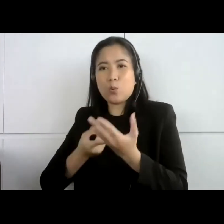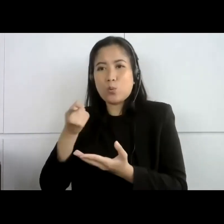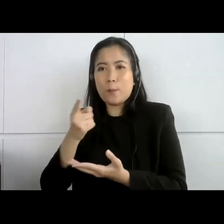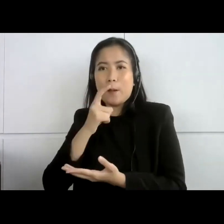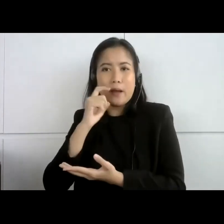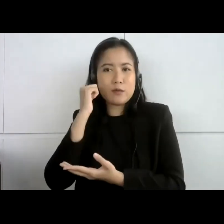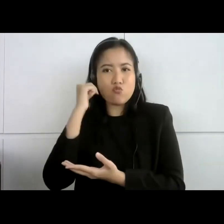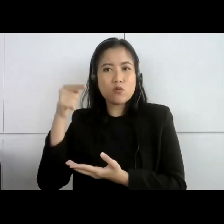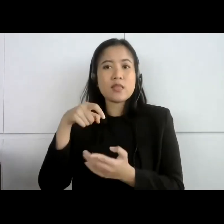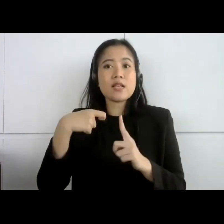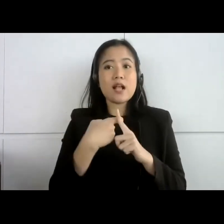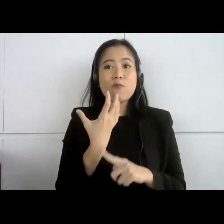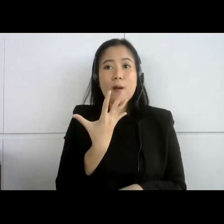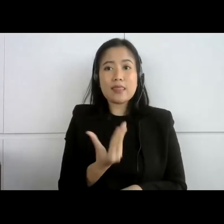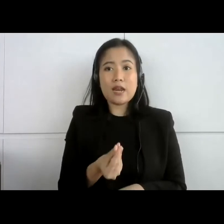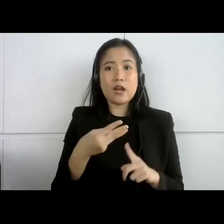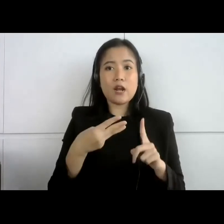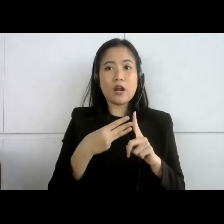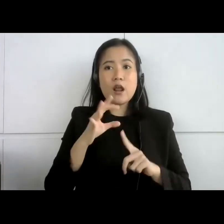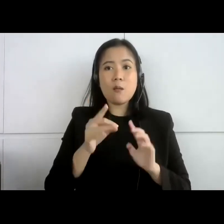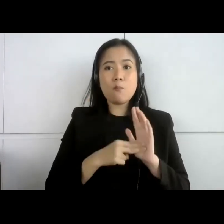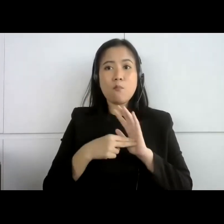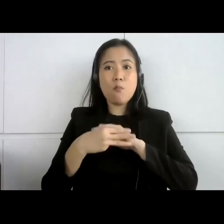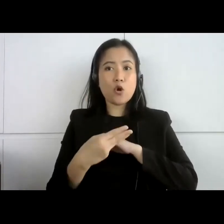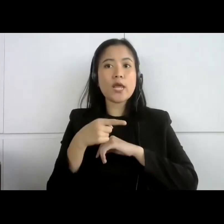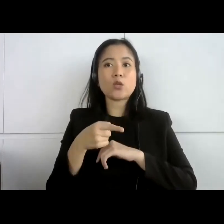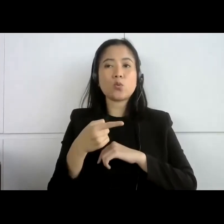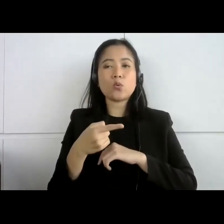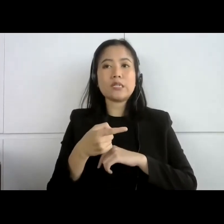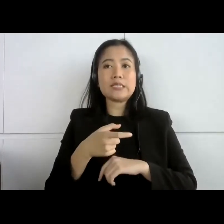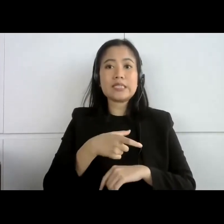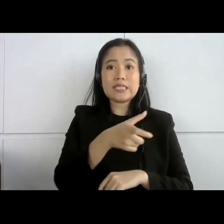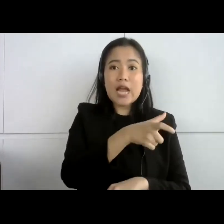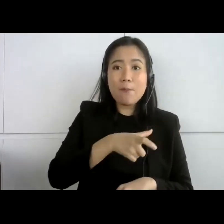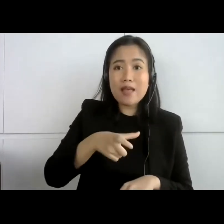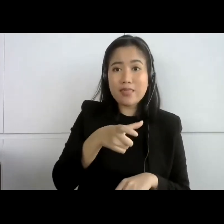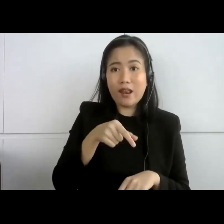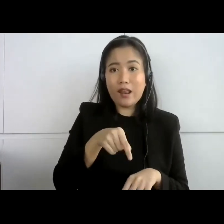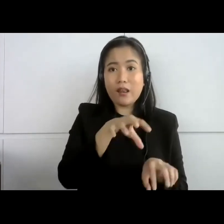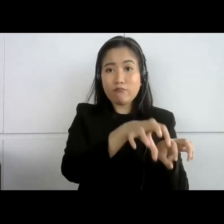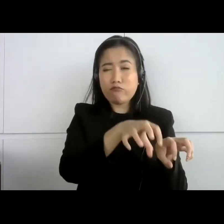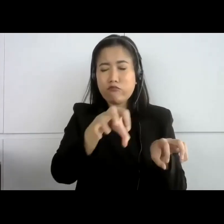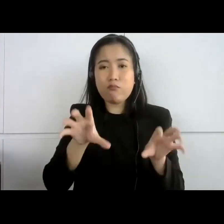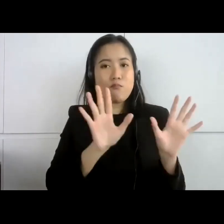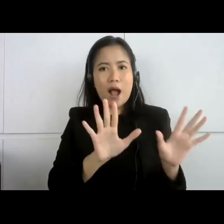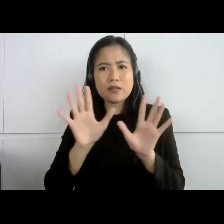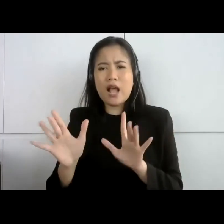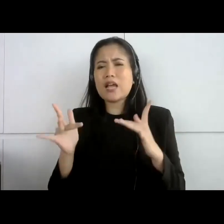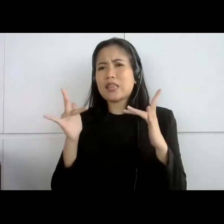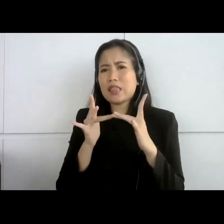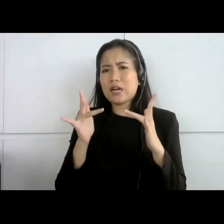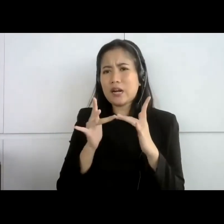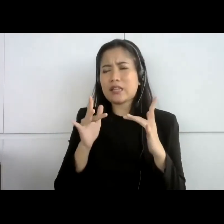bahwa di Kabupaten Bone itu terlalu banyaknya kecamatan, jangkauan internet jaringan-jaringan tidak bisa